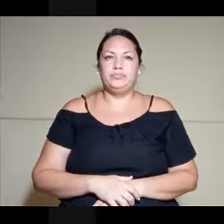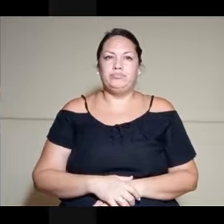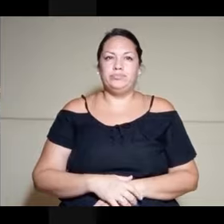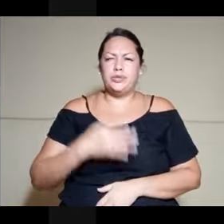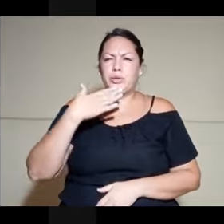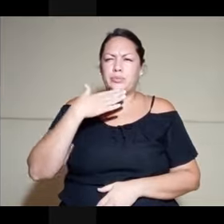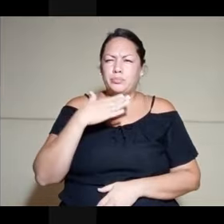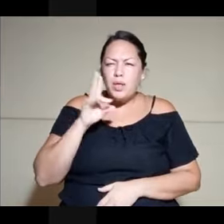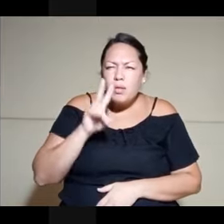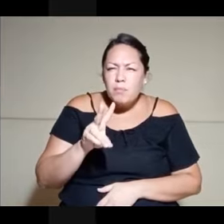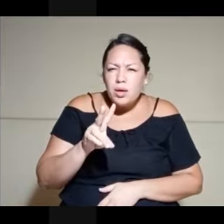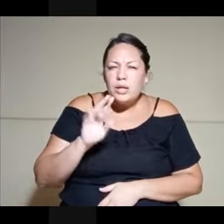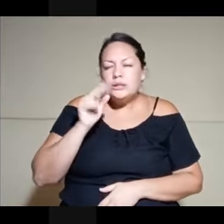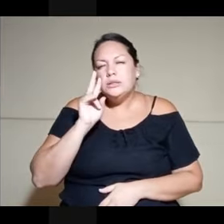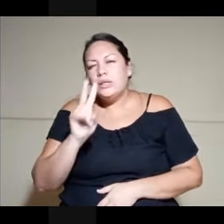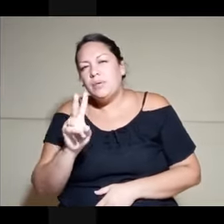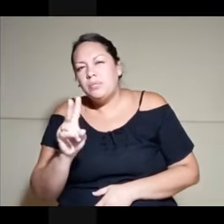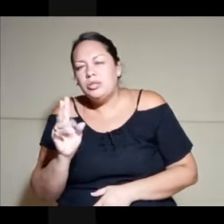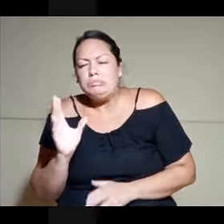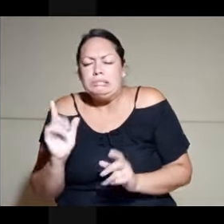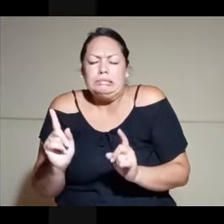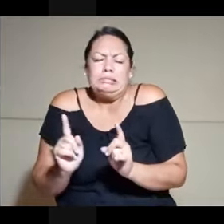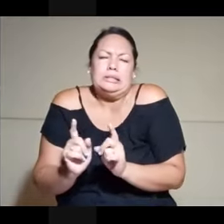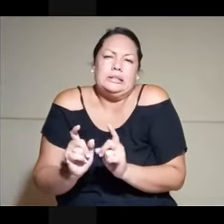no? No, sí. Estamos viendo.